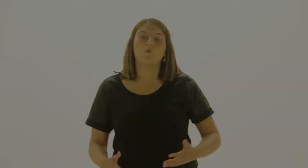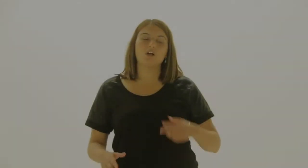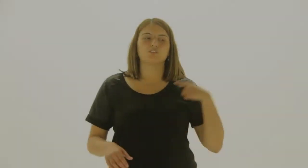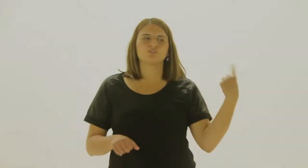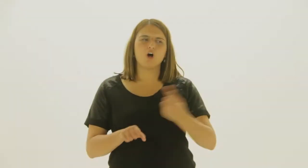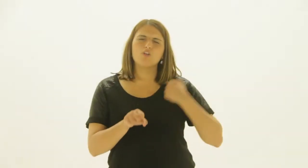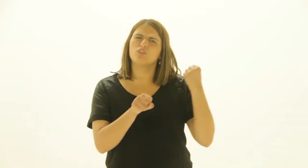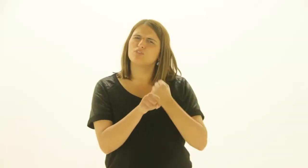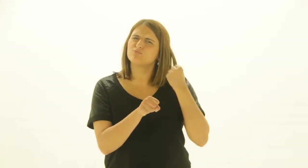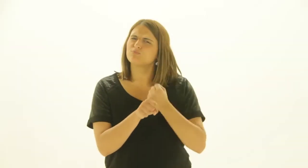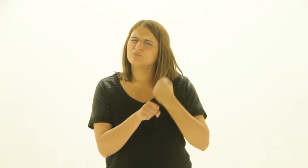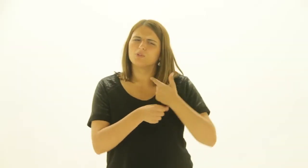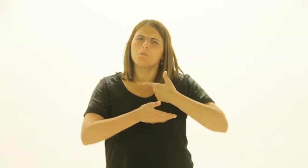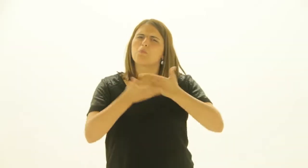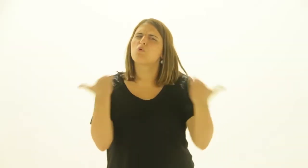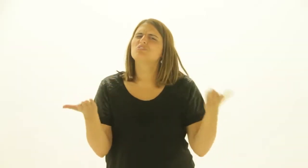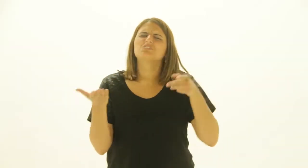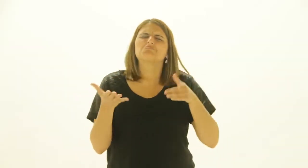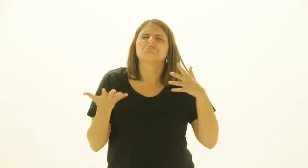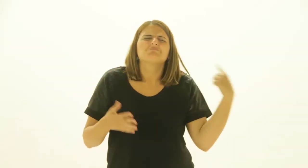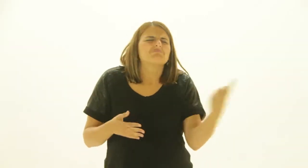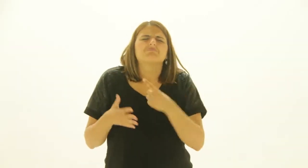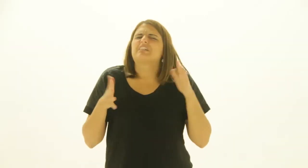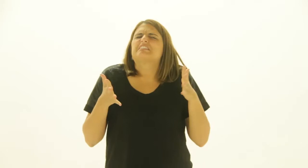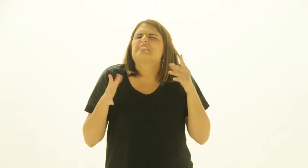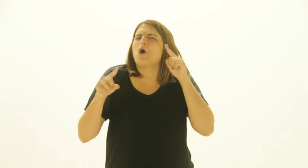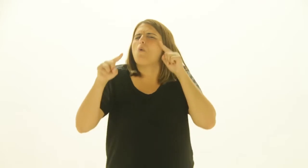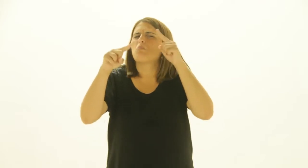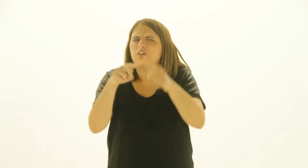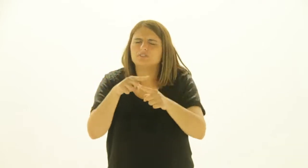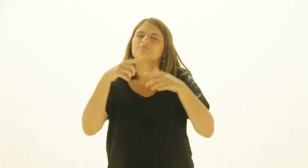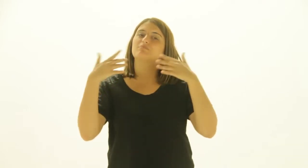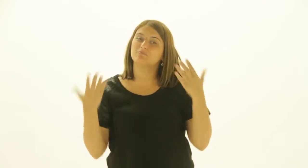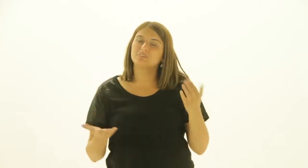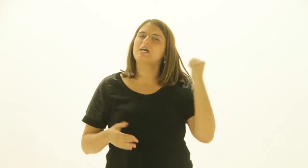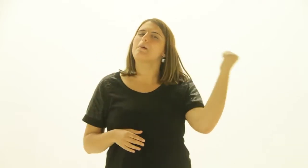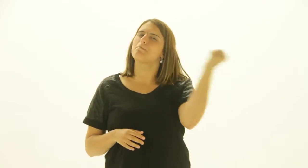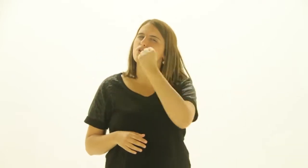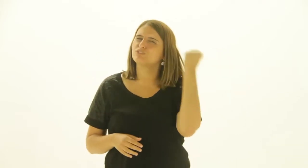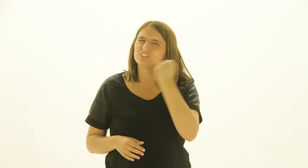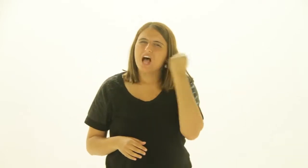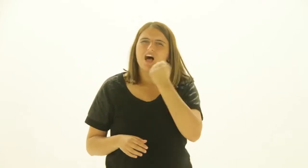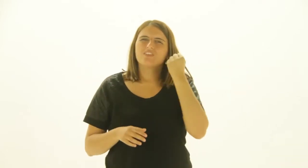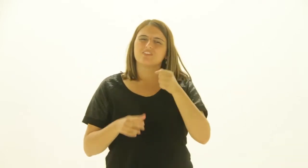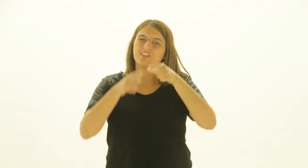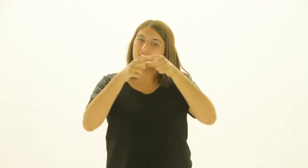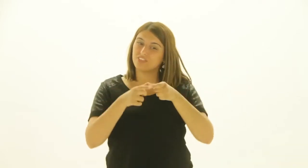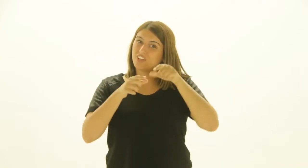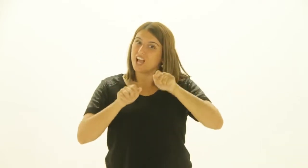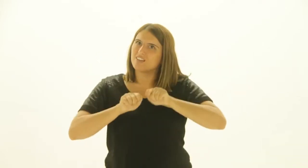Bueno, este trabajo es muy importante mostrarlo. ¿Por qué? ¿Cuál es el objetivo? La importancia de esto es que